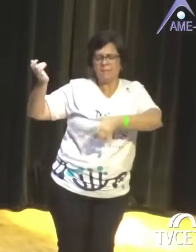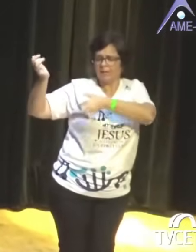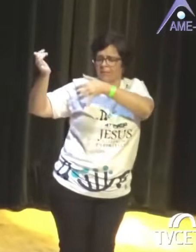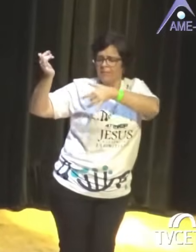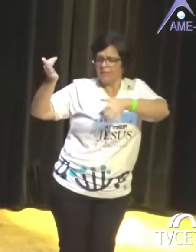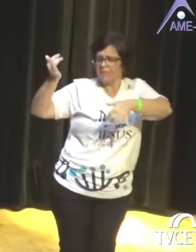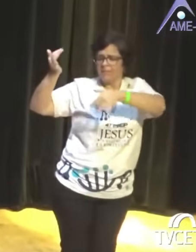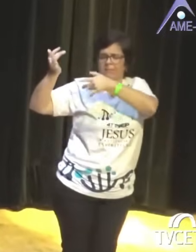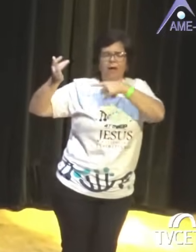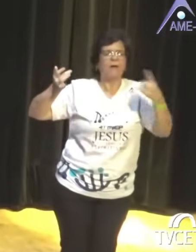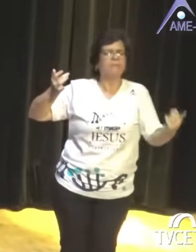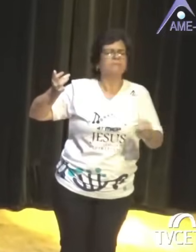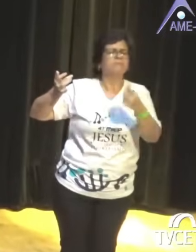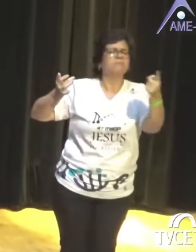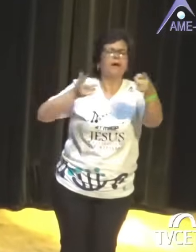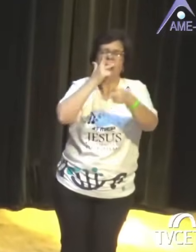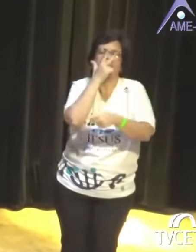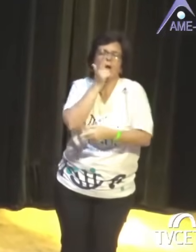a eternidade